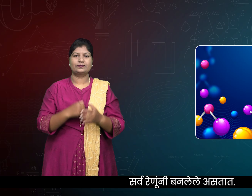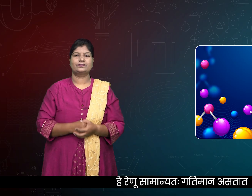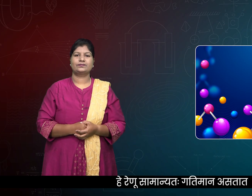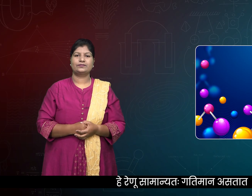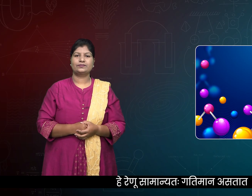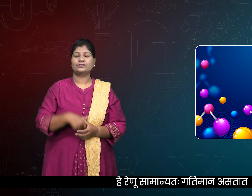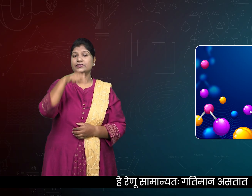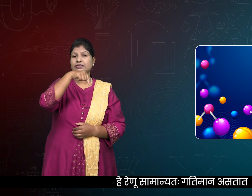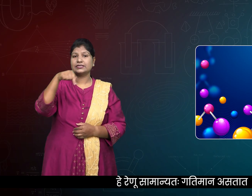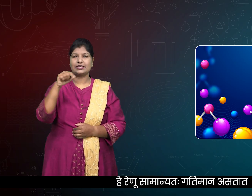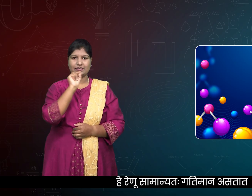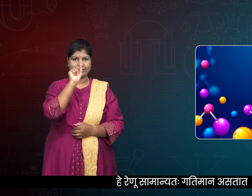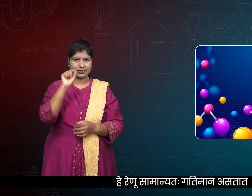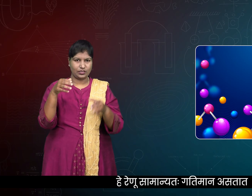हे रेणू सामान्यतः गतिमान असतात